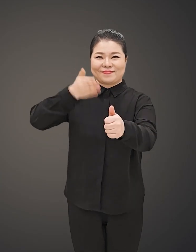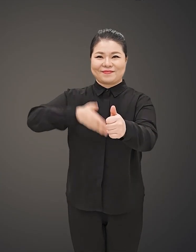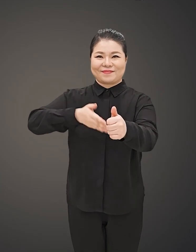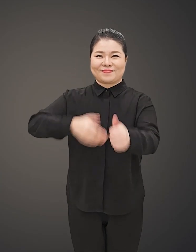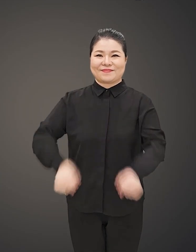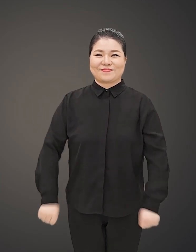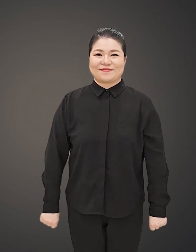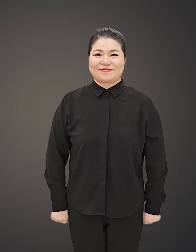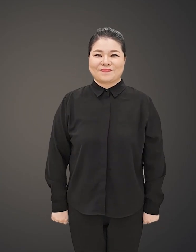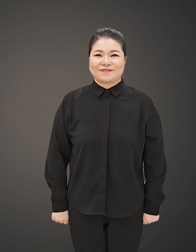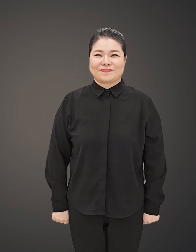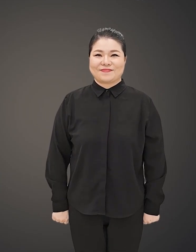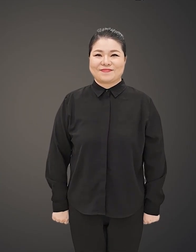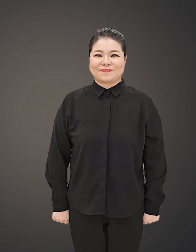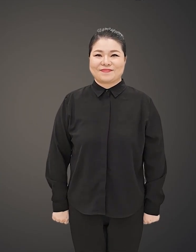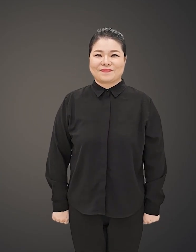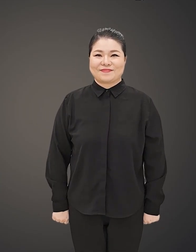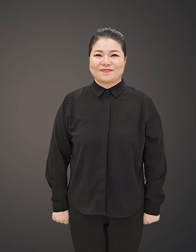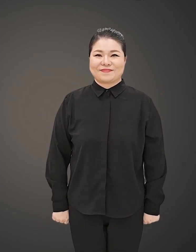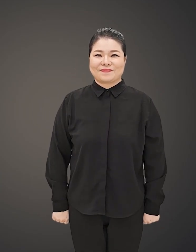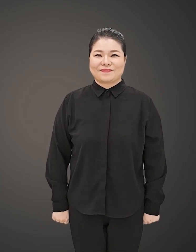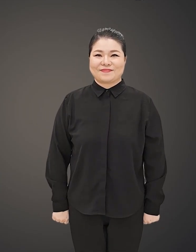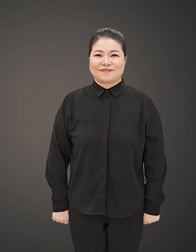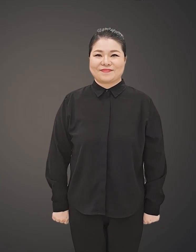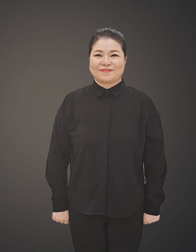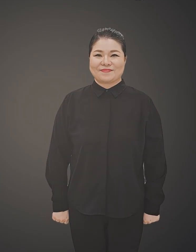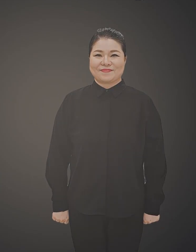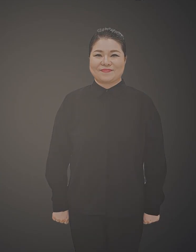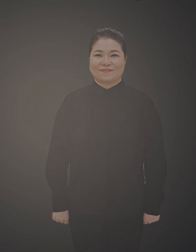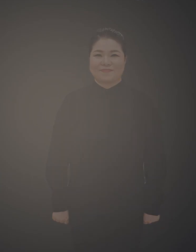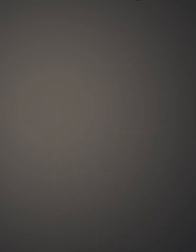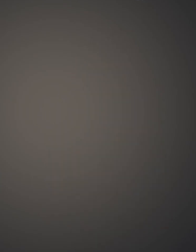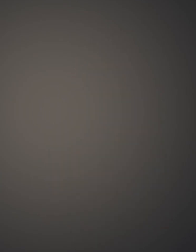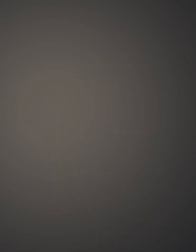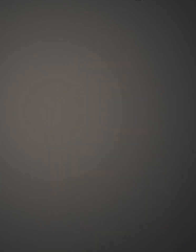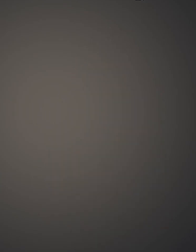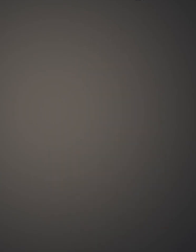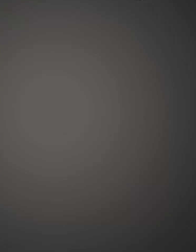테이트. 출판사 윌북.